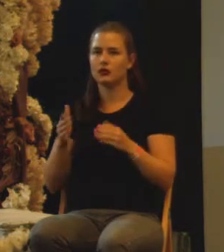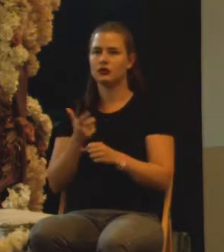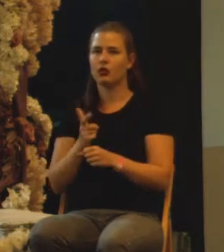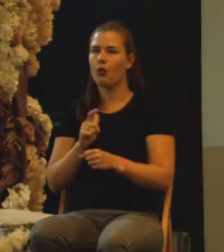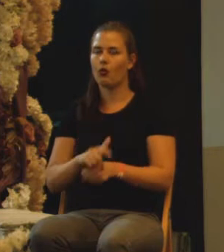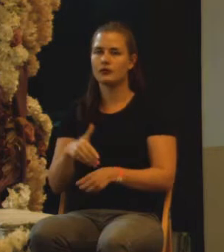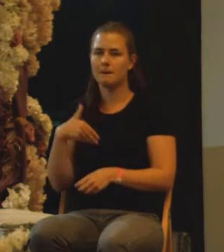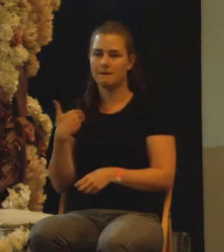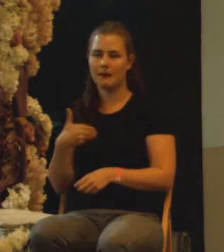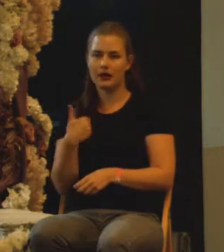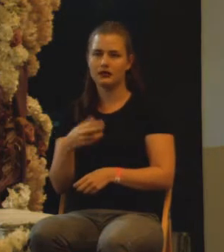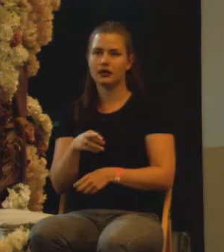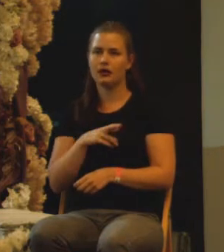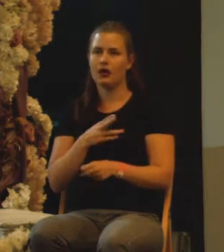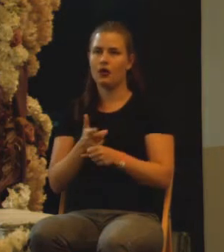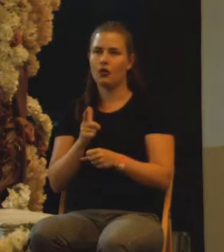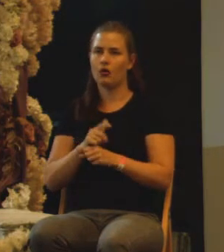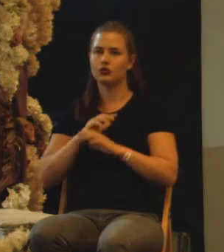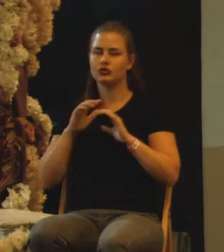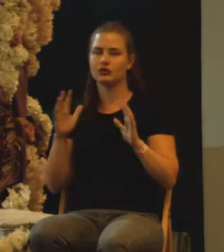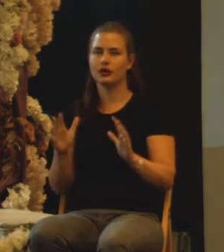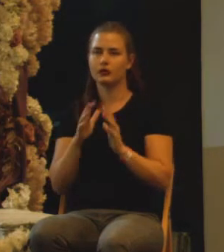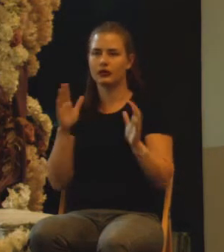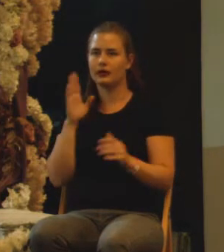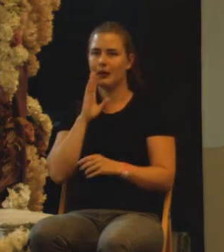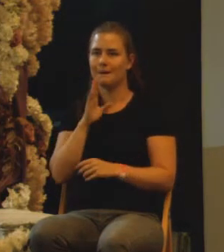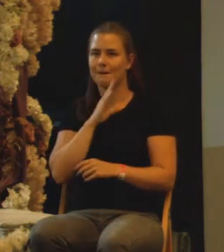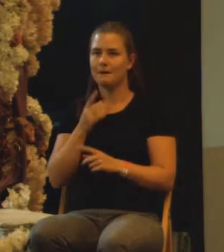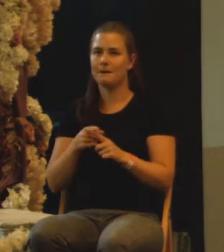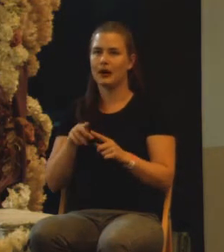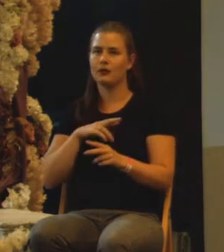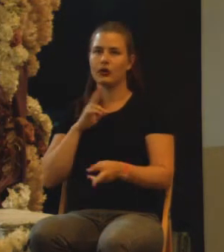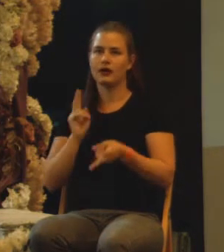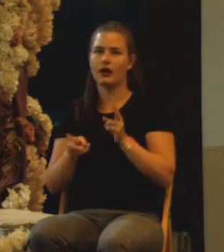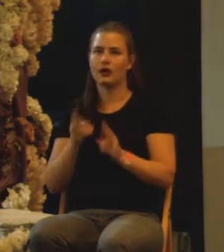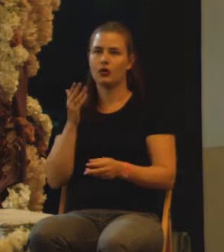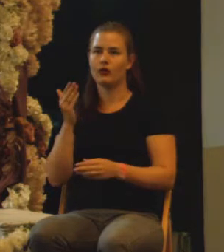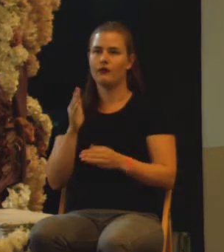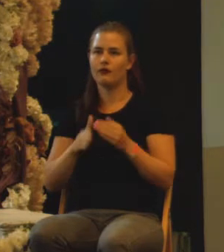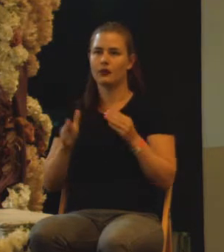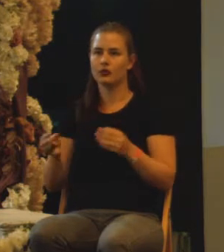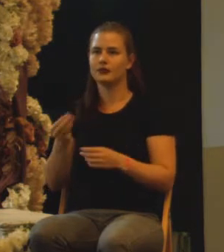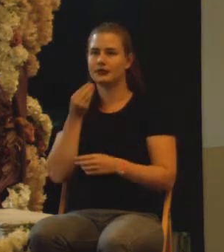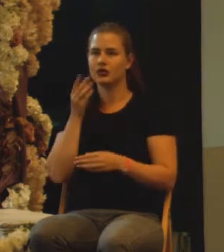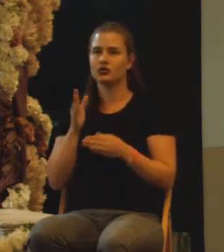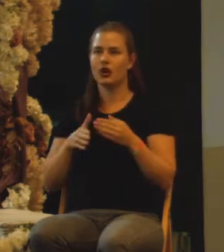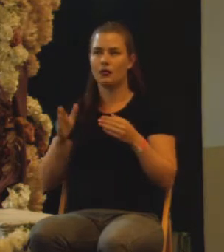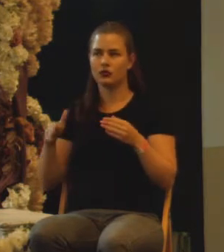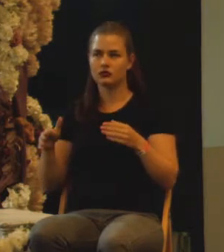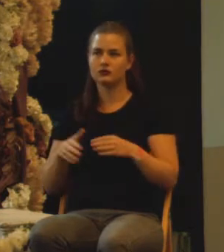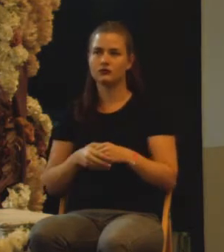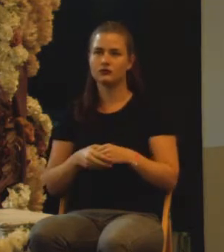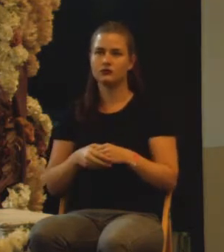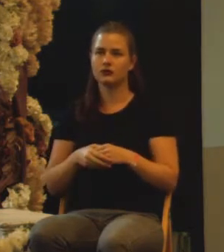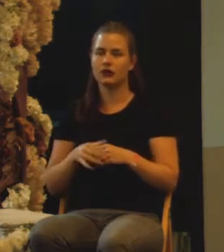очень полезно. Я очень заботливая мама, поэтому я готовлю вам капусту, вы ешьте капусту».